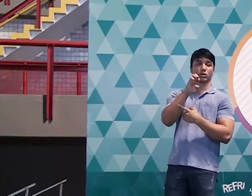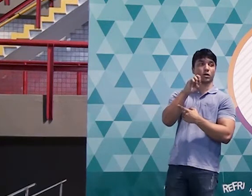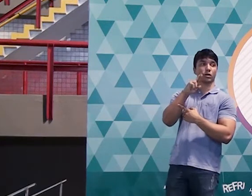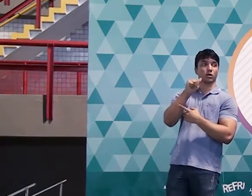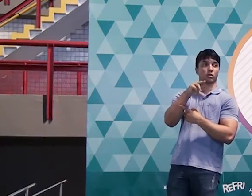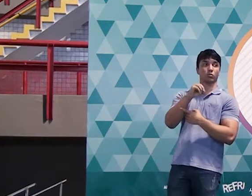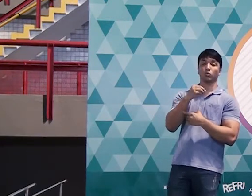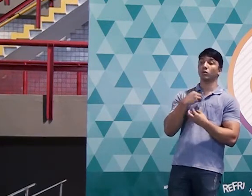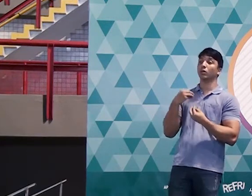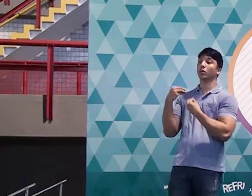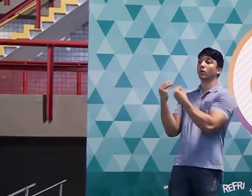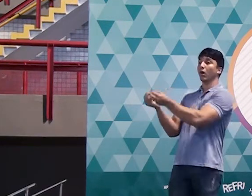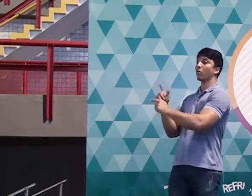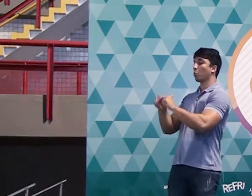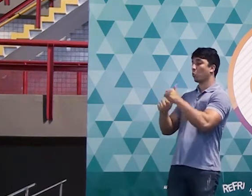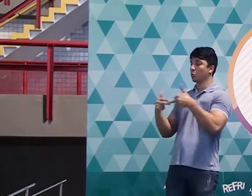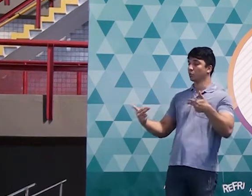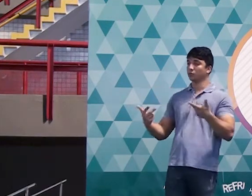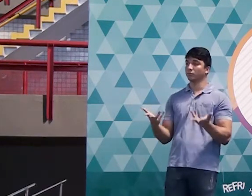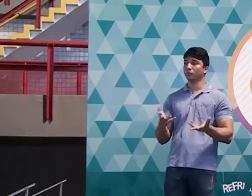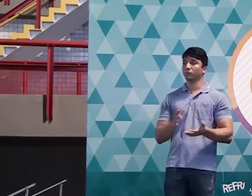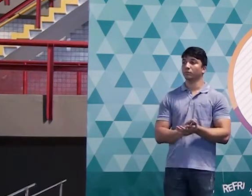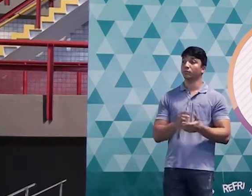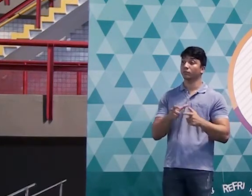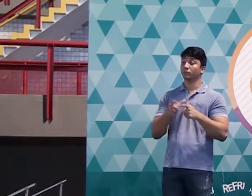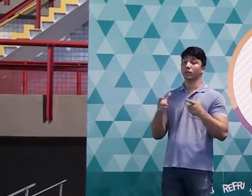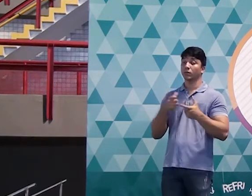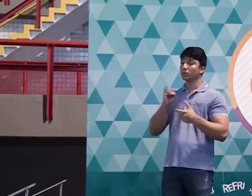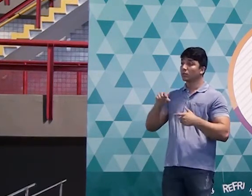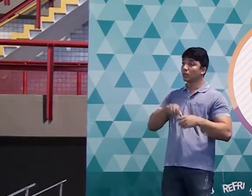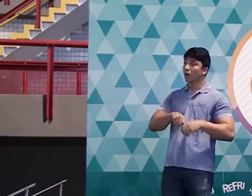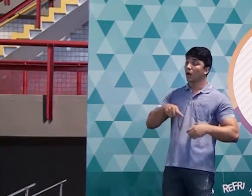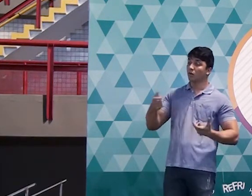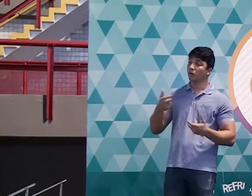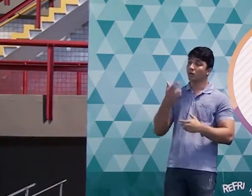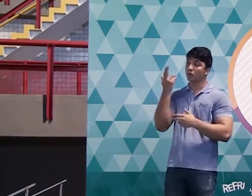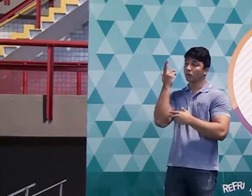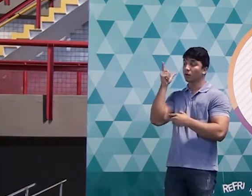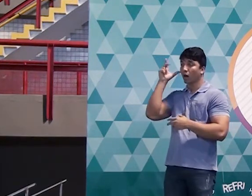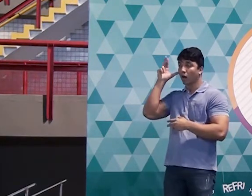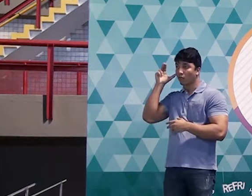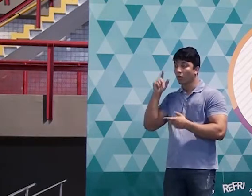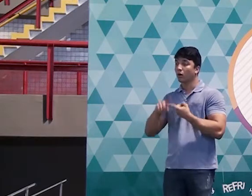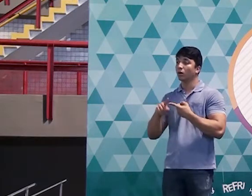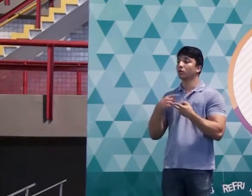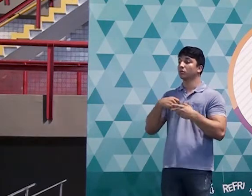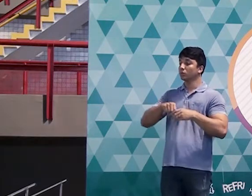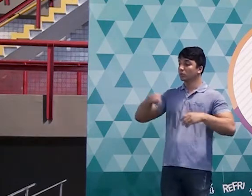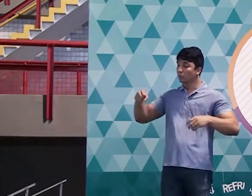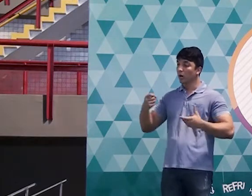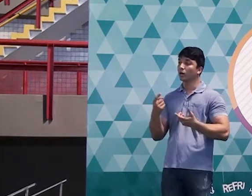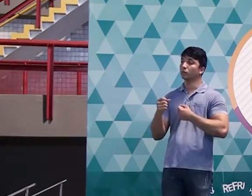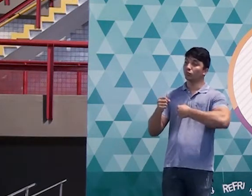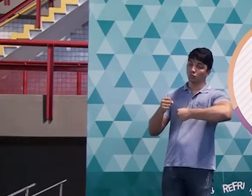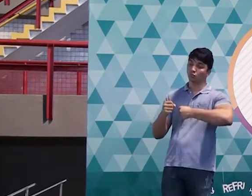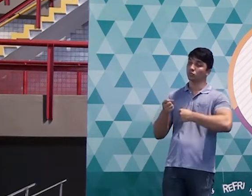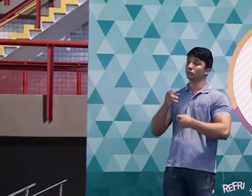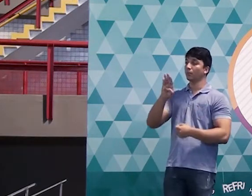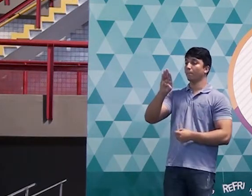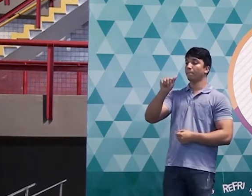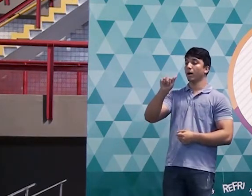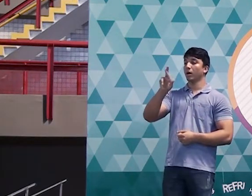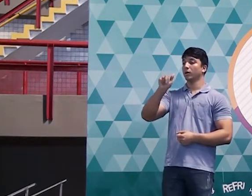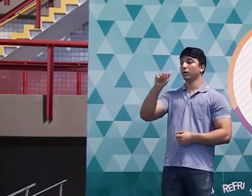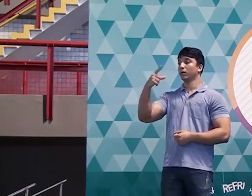ao vassalo alguma coisa. Se for cavaleiro, ele dá um cavalo, dá espada, dá um escudo. Se for um barão,